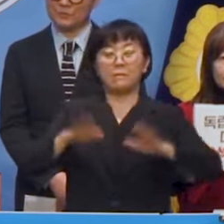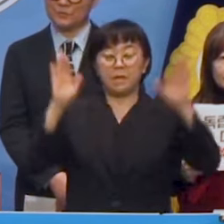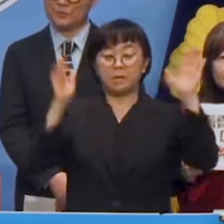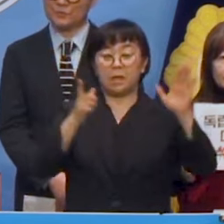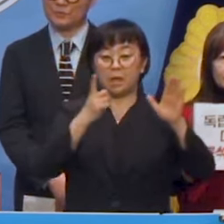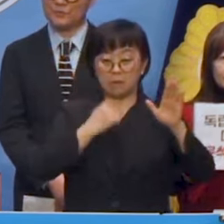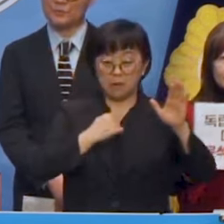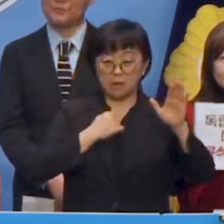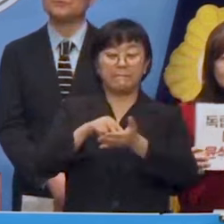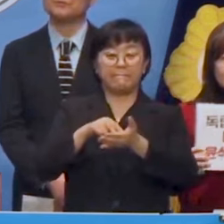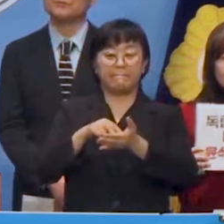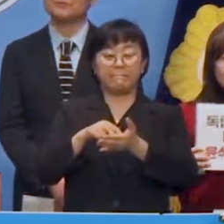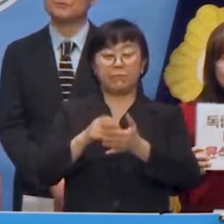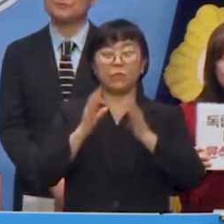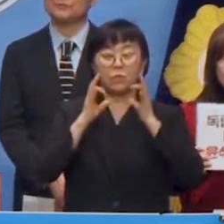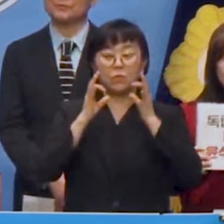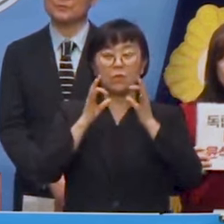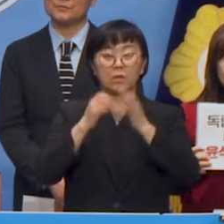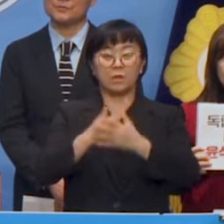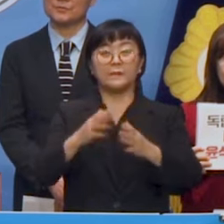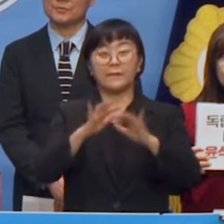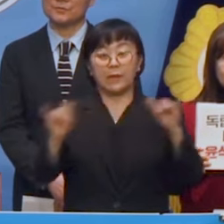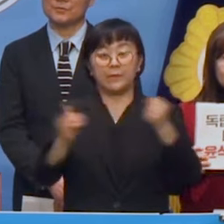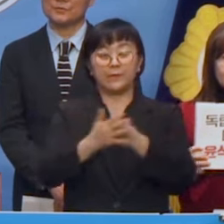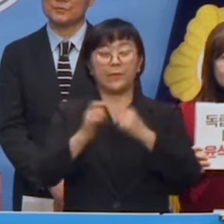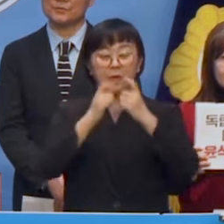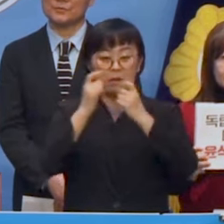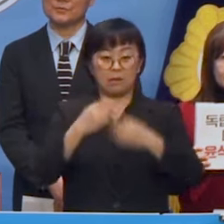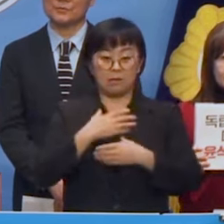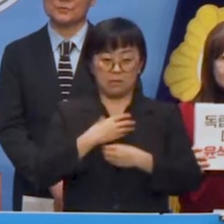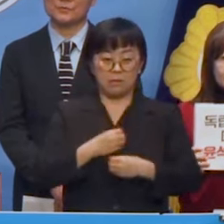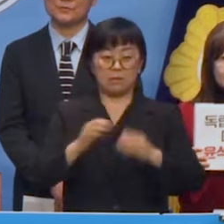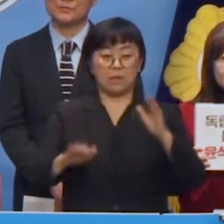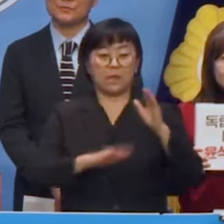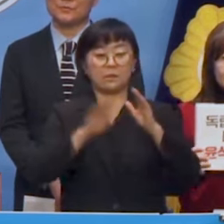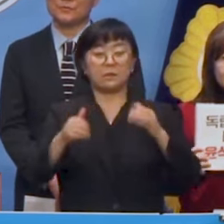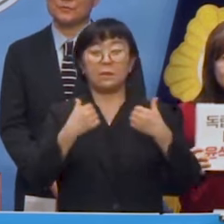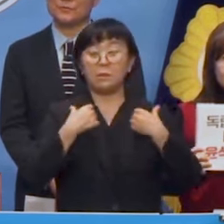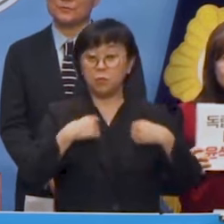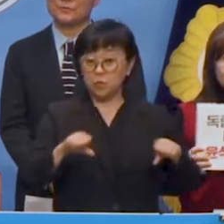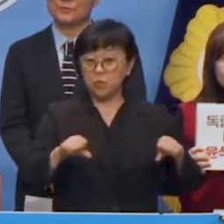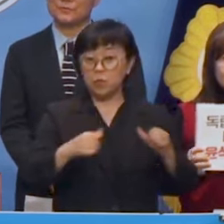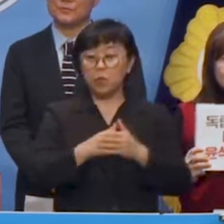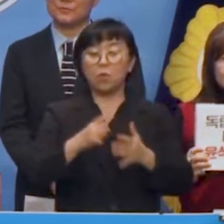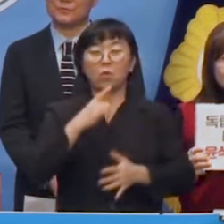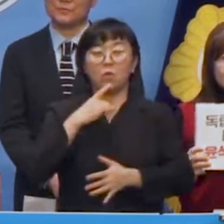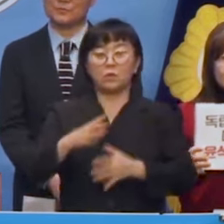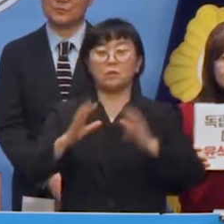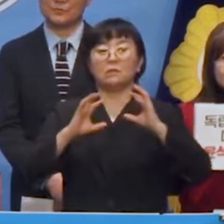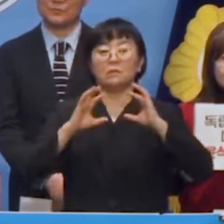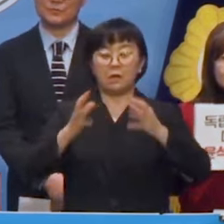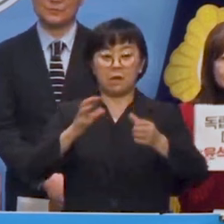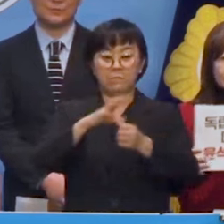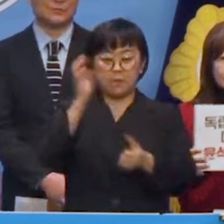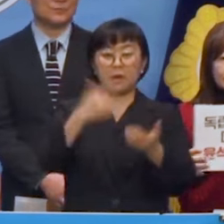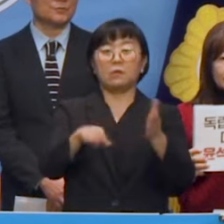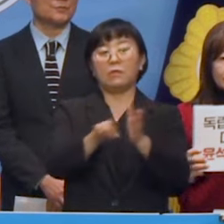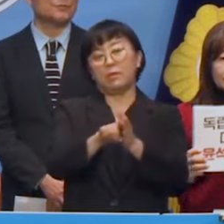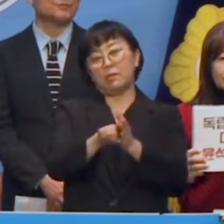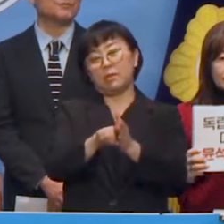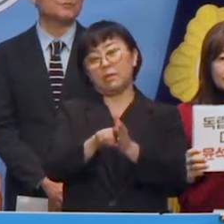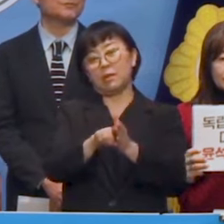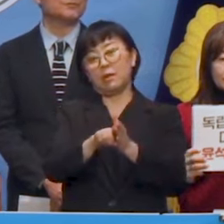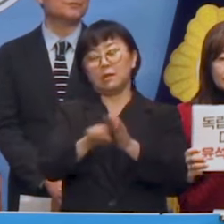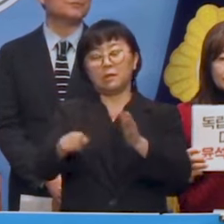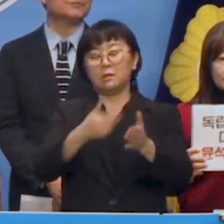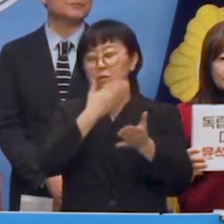외친 독립투사들, 개인의 안락과 가정의 평안도 모두 내려놓고 오직 애국의 충정으로 싸웠던